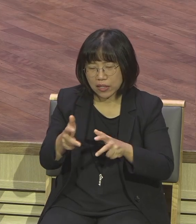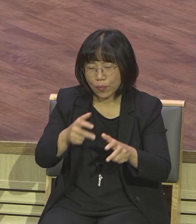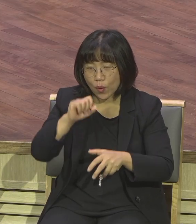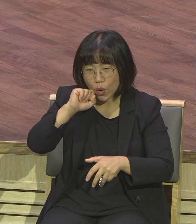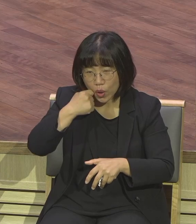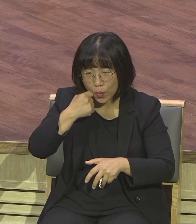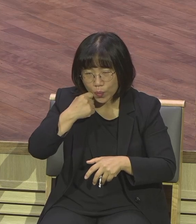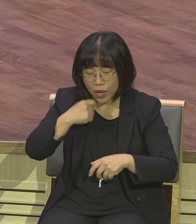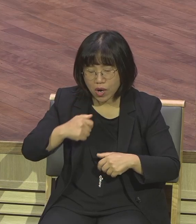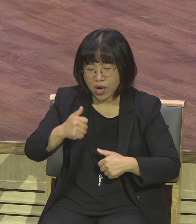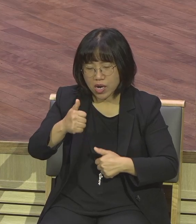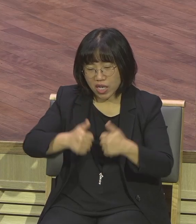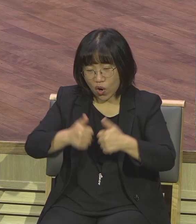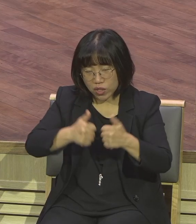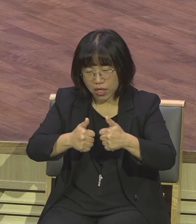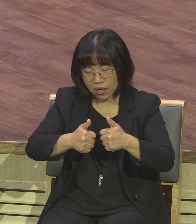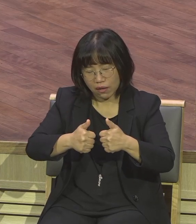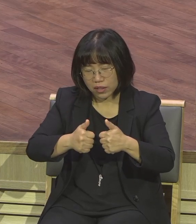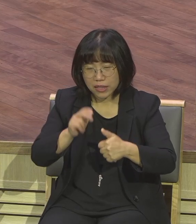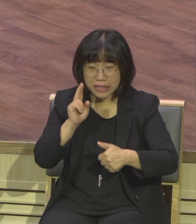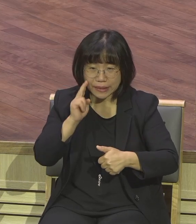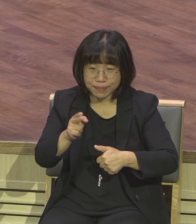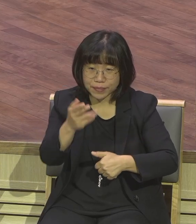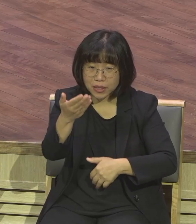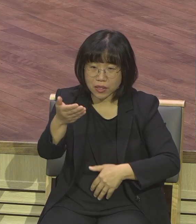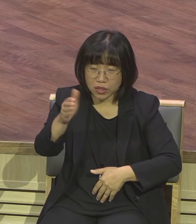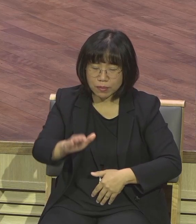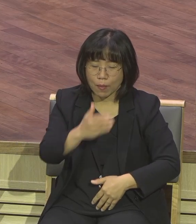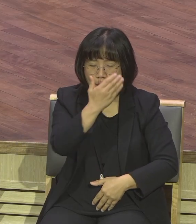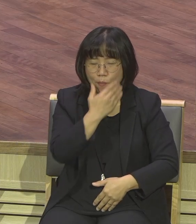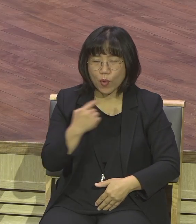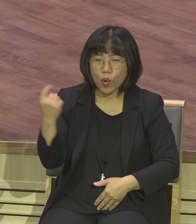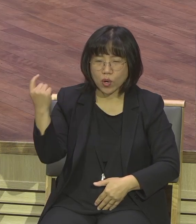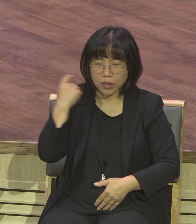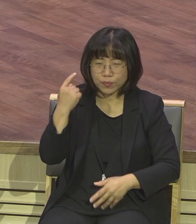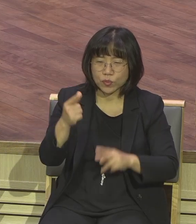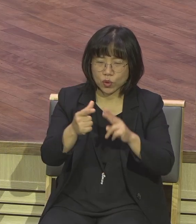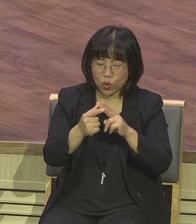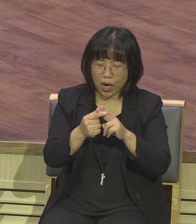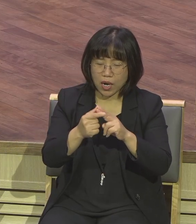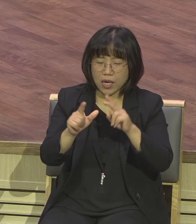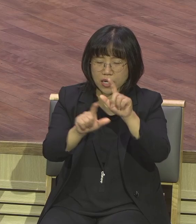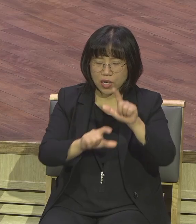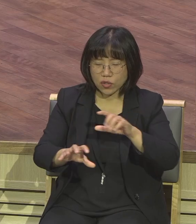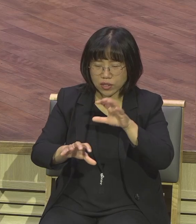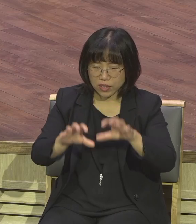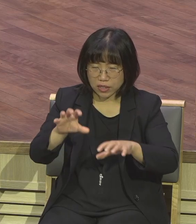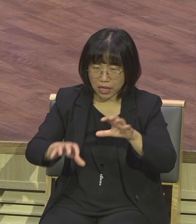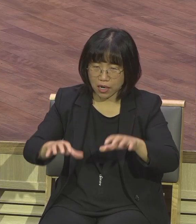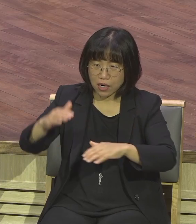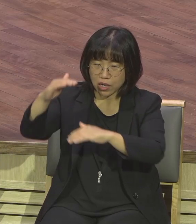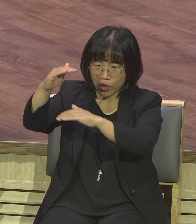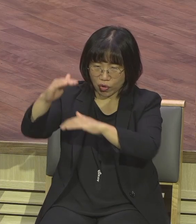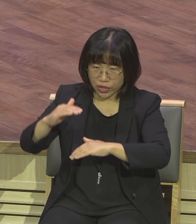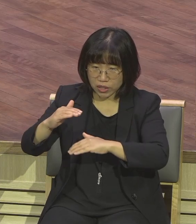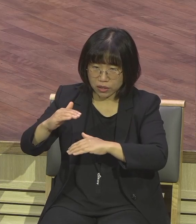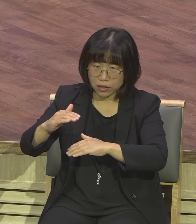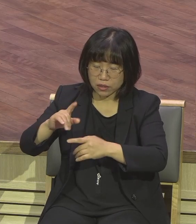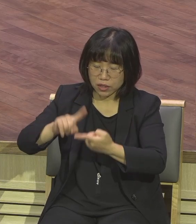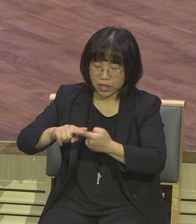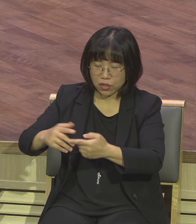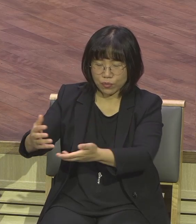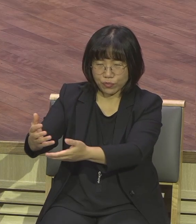이제는 어떻게 되느냐? 복음 콘텐츠, 현장 콘텐츠가 지금 돼요. 하나님 말씀 딱 잡고 말씀 중심으로 언약 꿈을 다